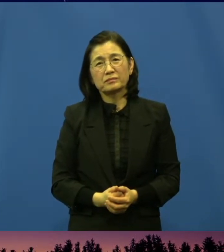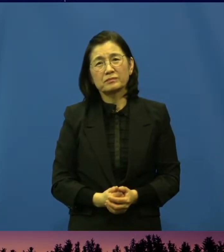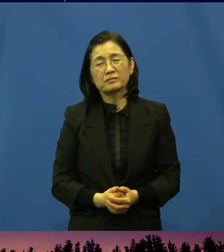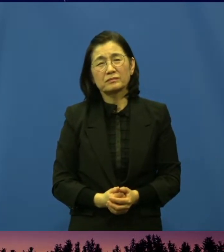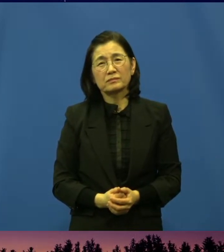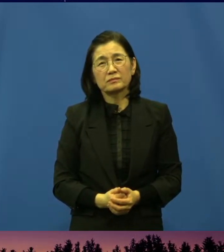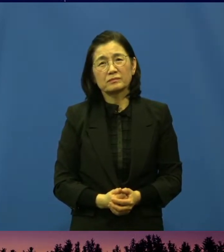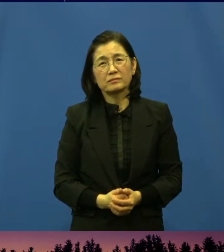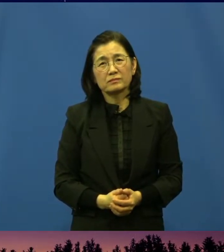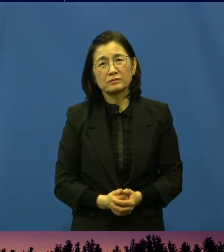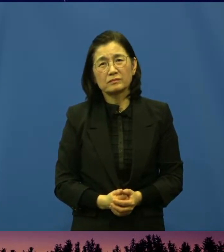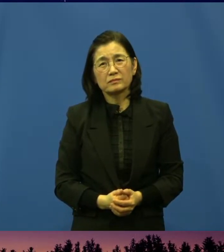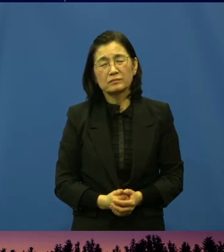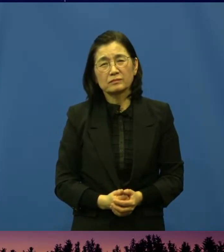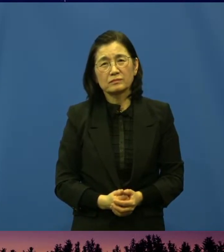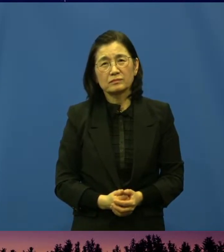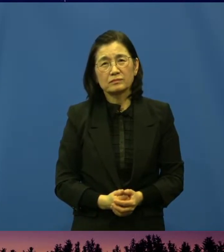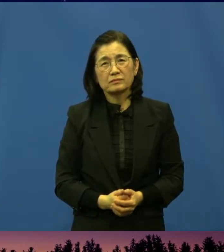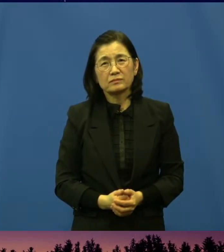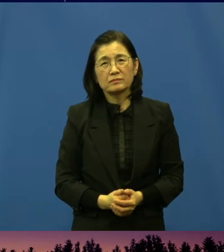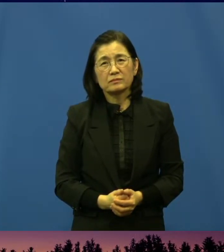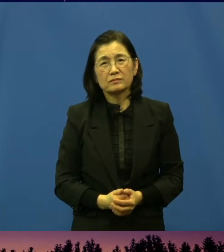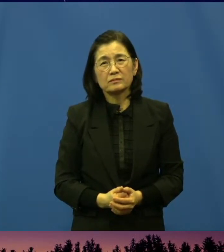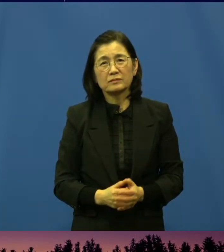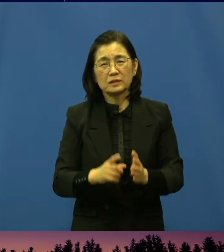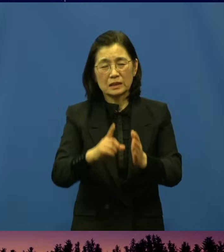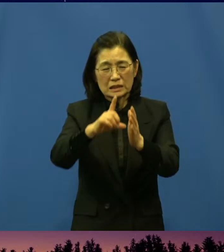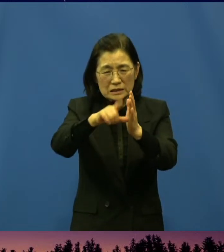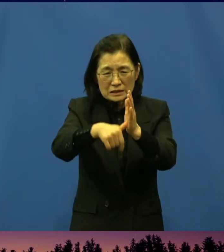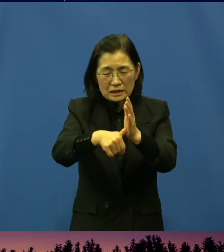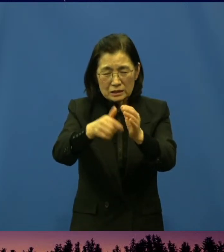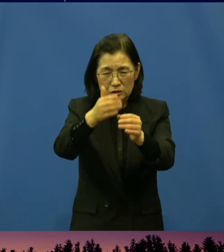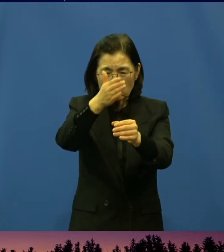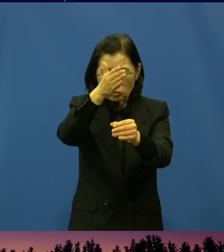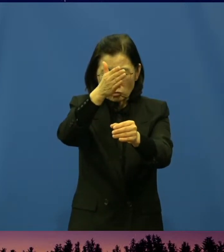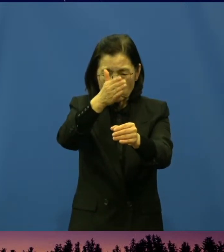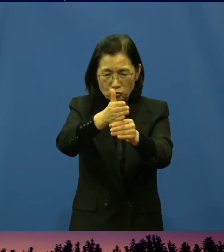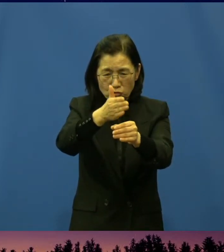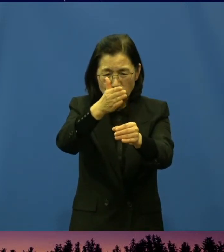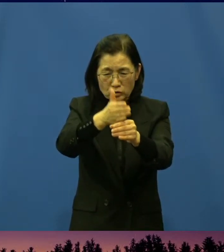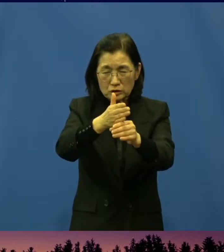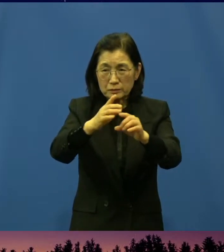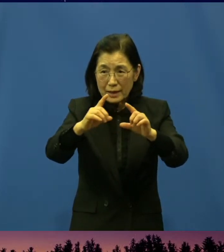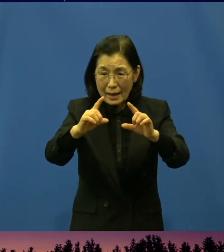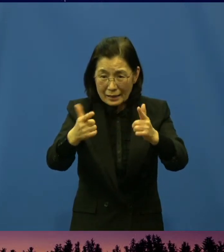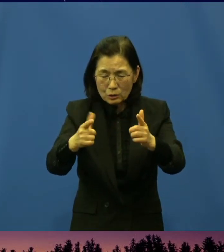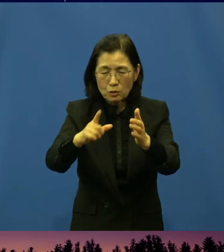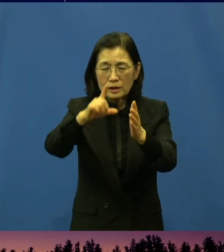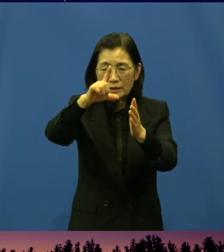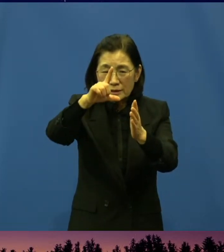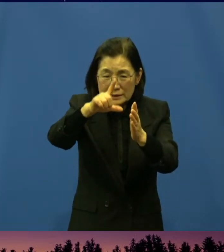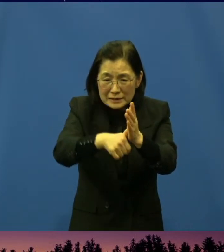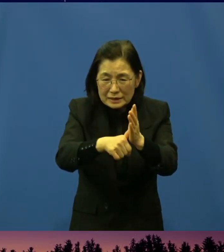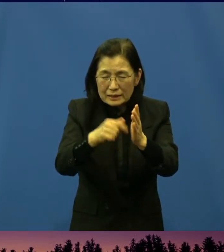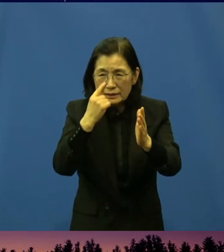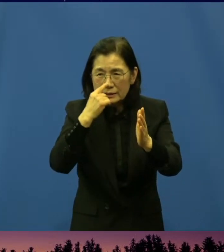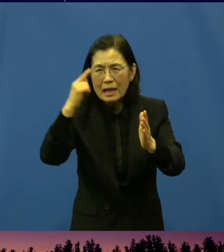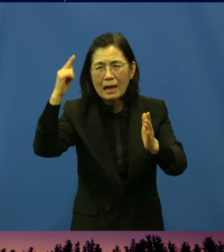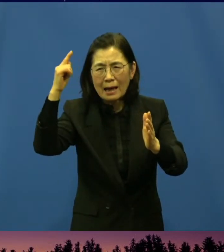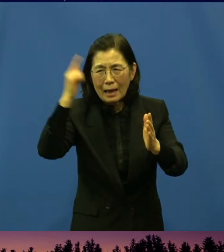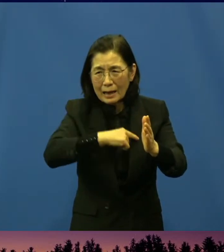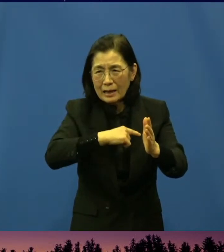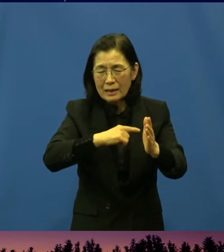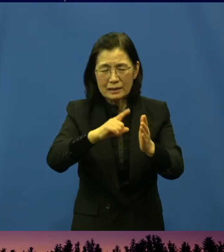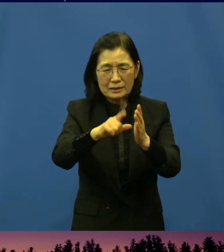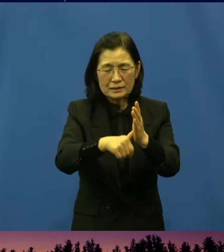그러니까 시간의 중립이 아닙니다. 시간의 중립이 아니고 때가 악하다는 거예요. 시간이 오염되어 있다는 거예요. 문화적으로 이